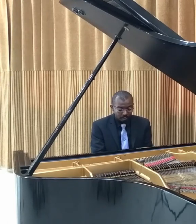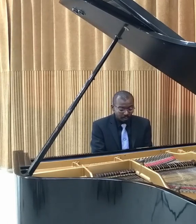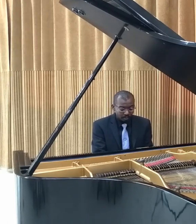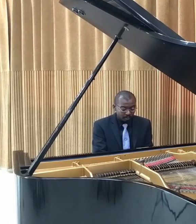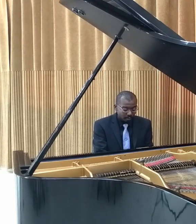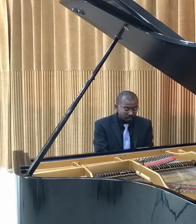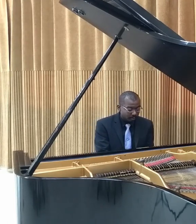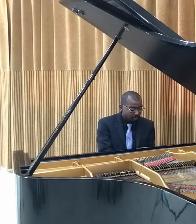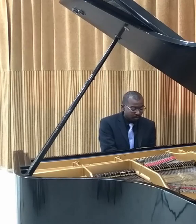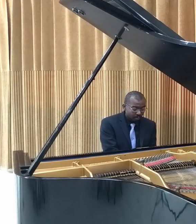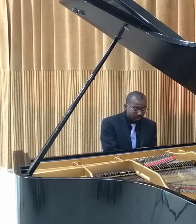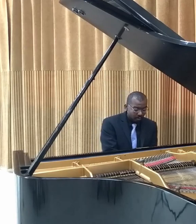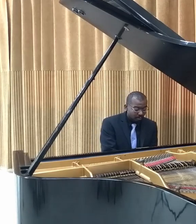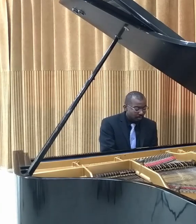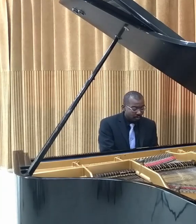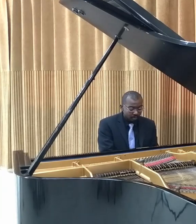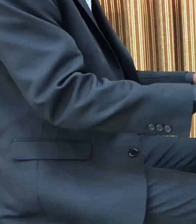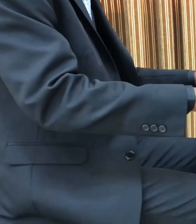i